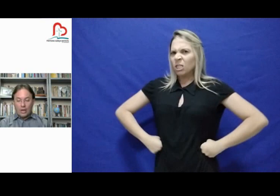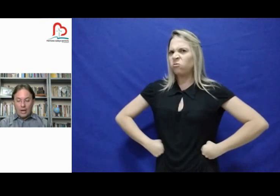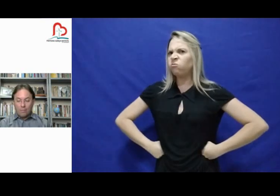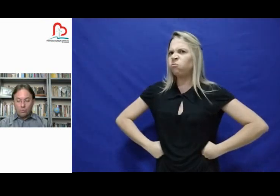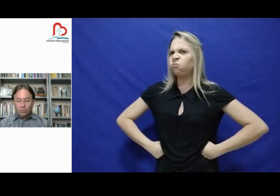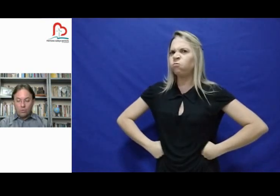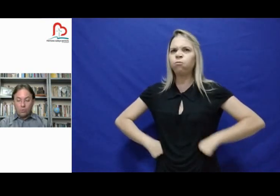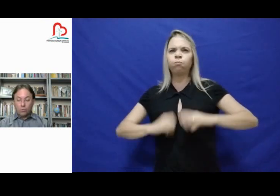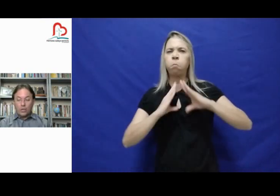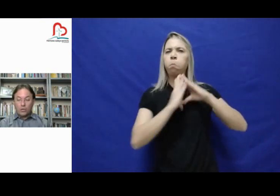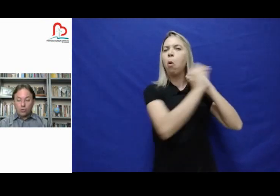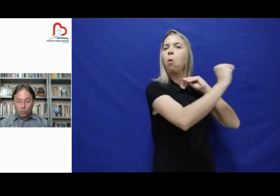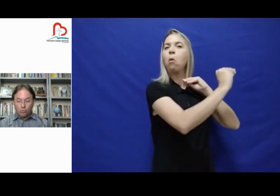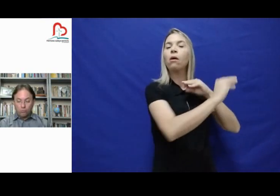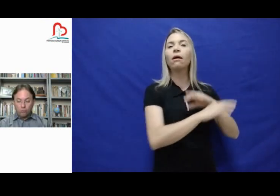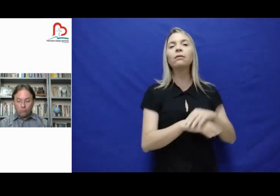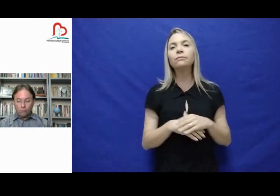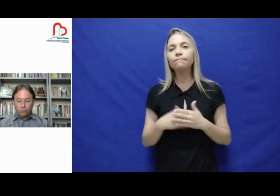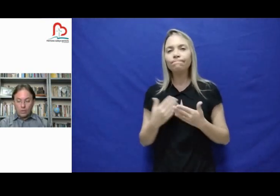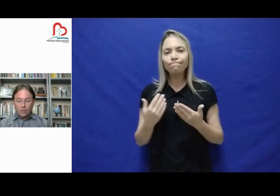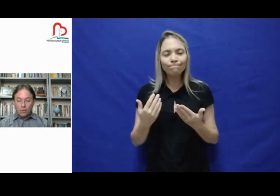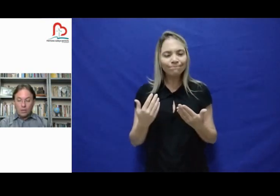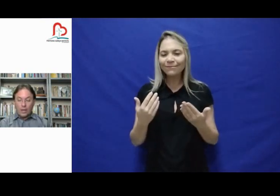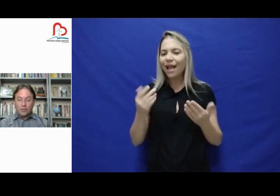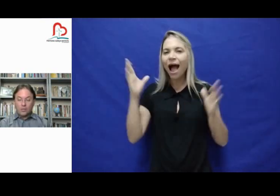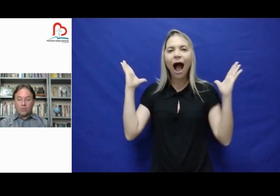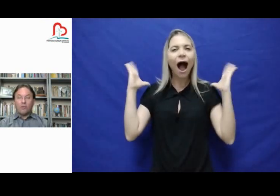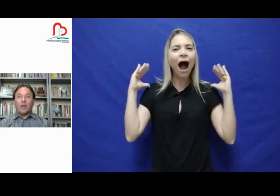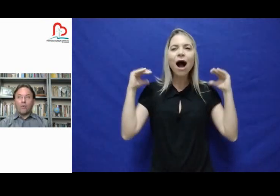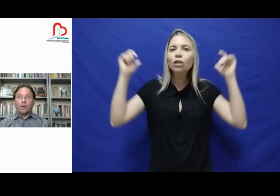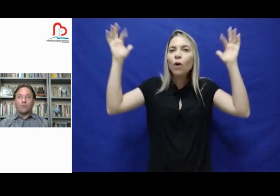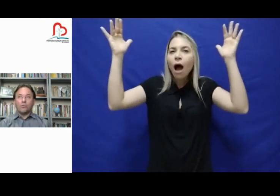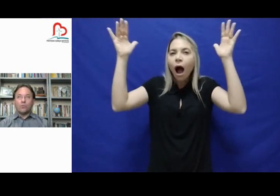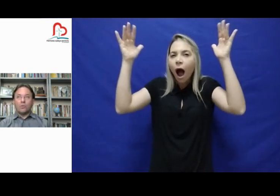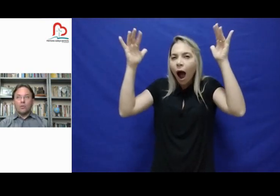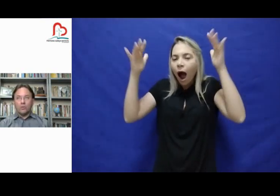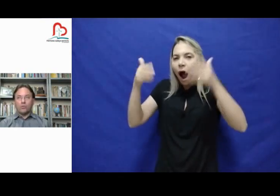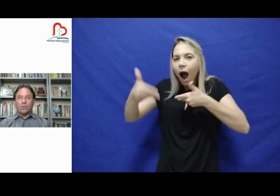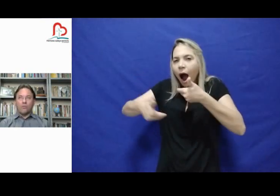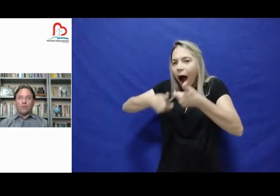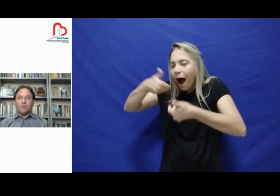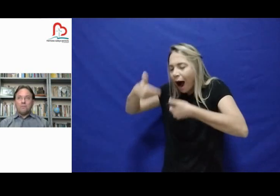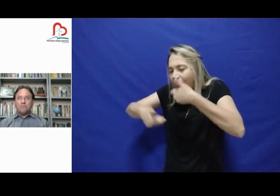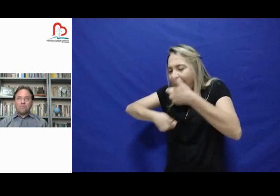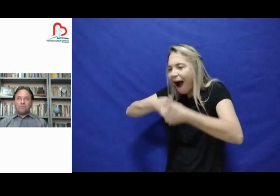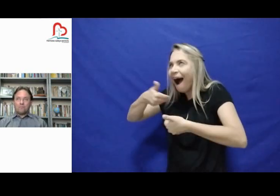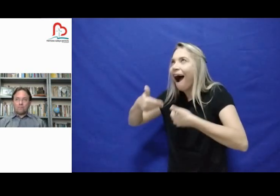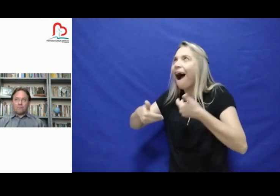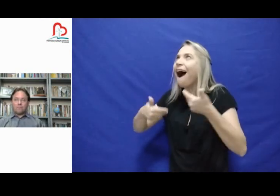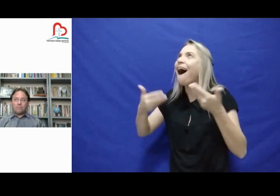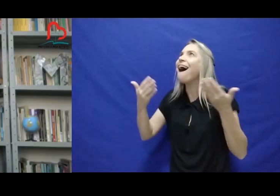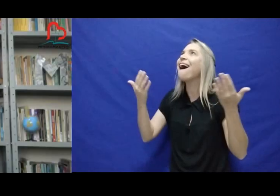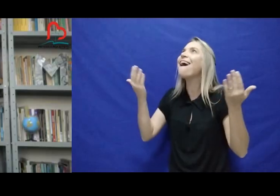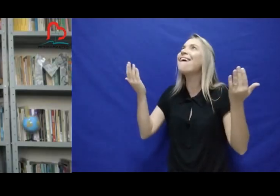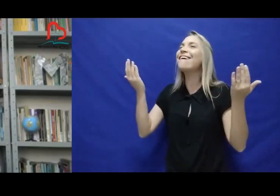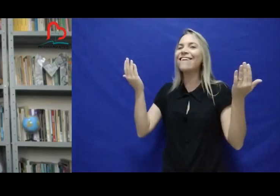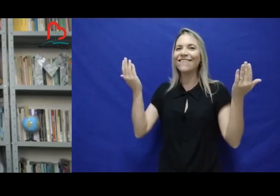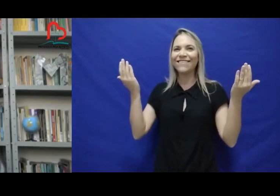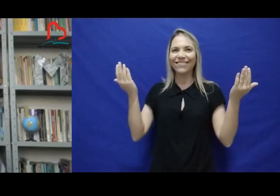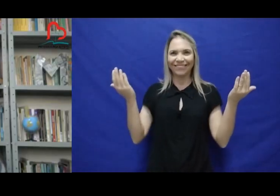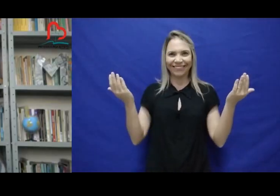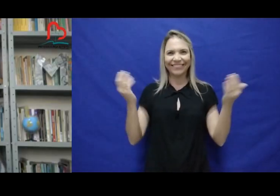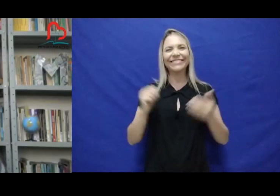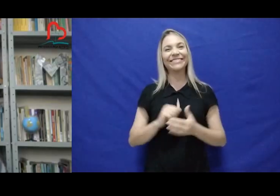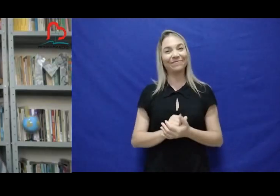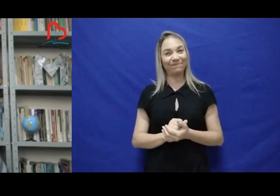o diabo o deixou, e eis que vieram anjos e o serviram. Mantenha a